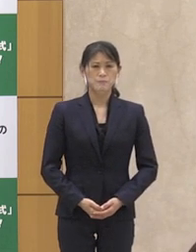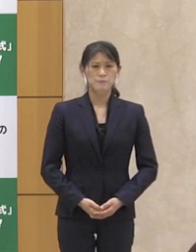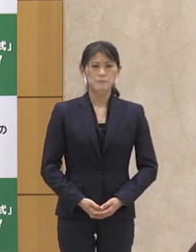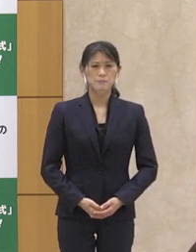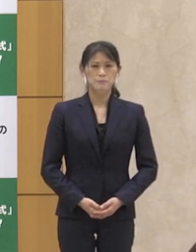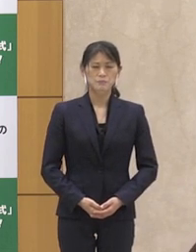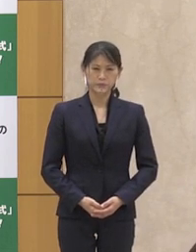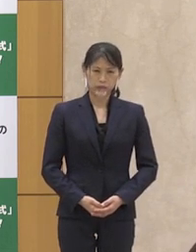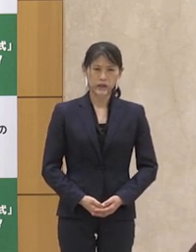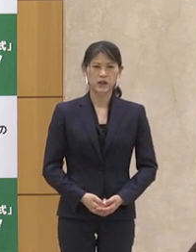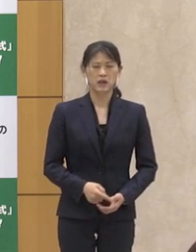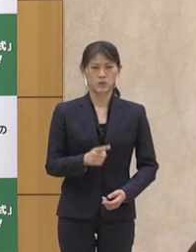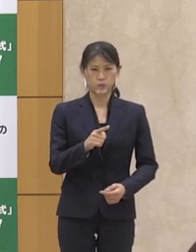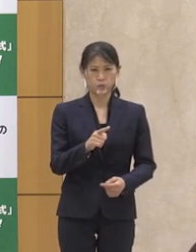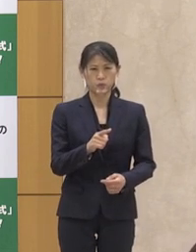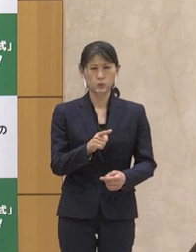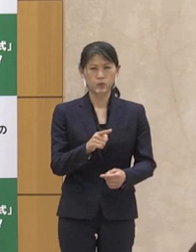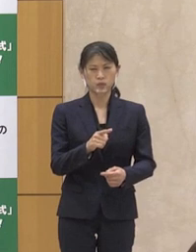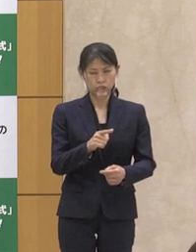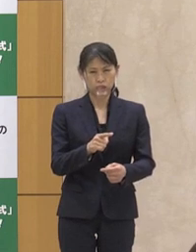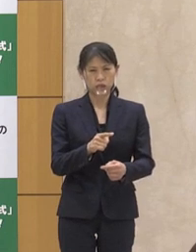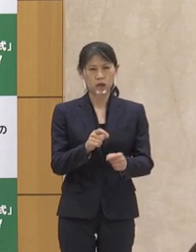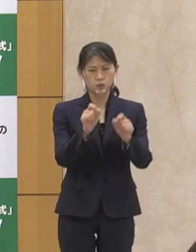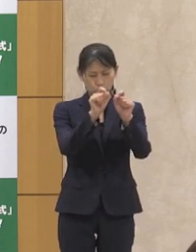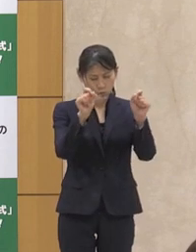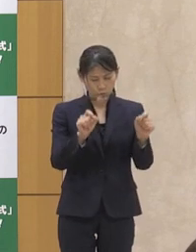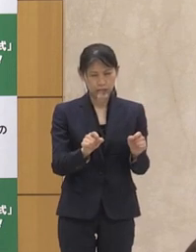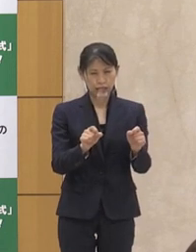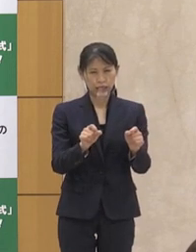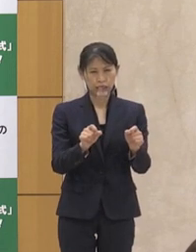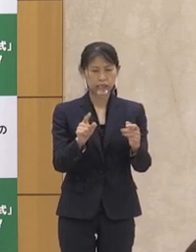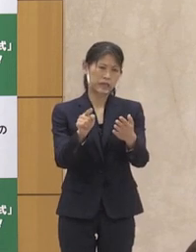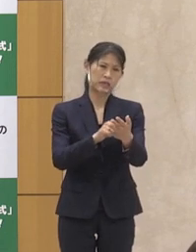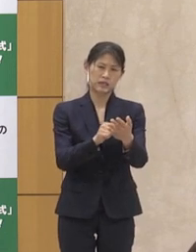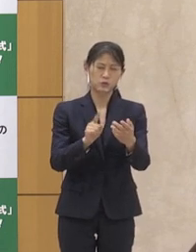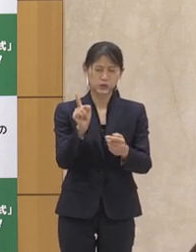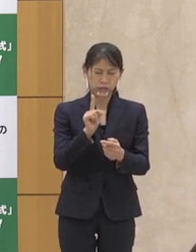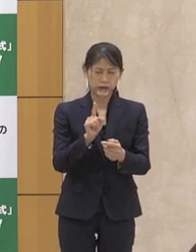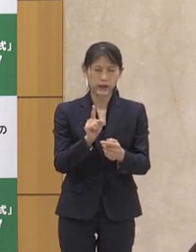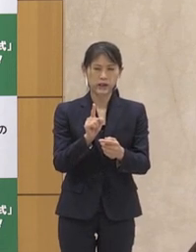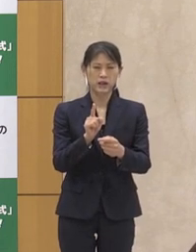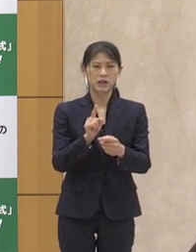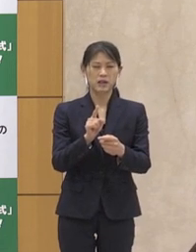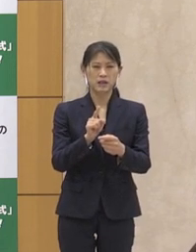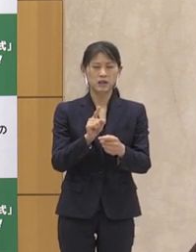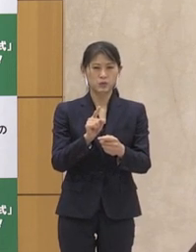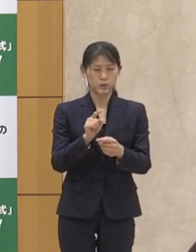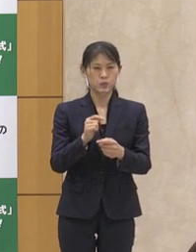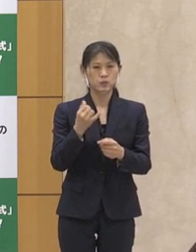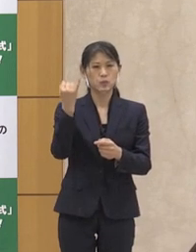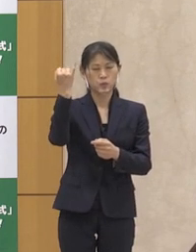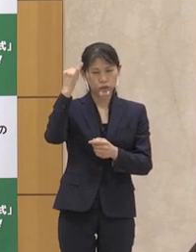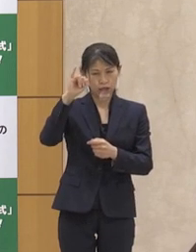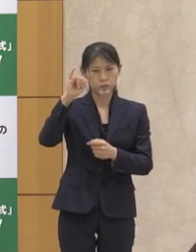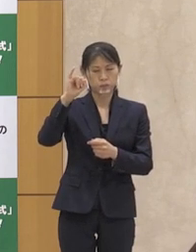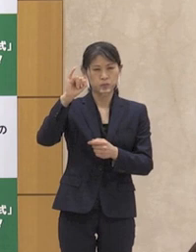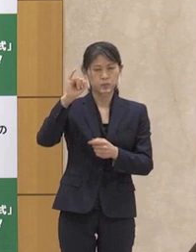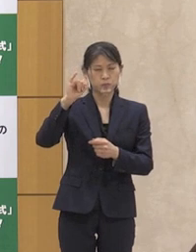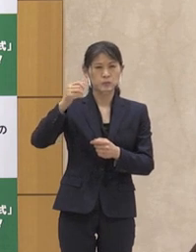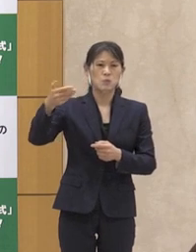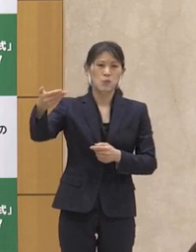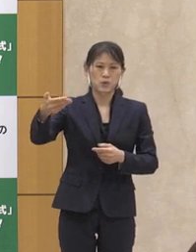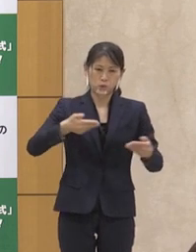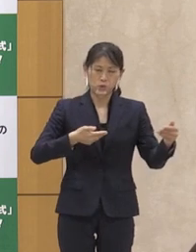なんとかしてほしい、あるいはなんとかすべきだというような強いご意見も伺っております